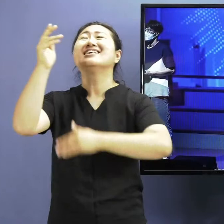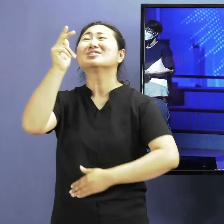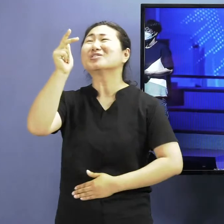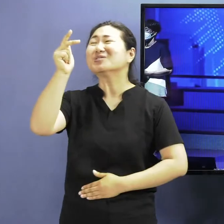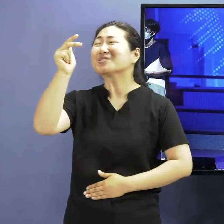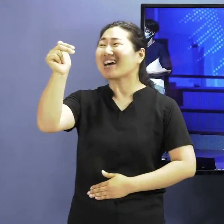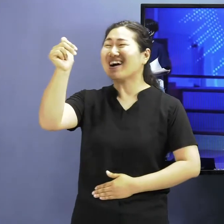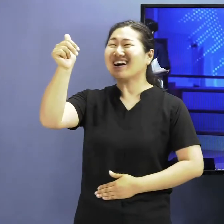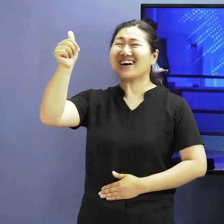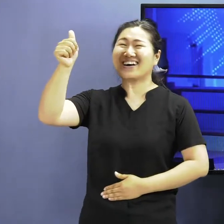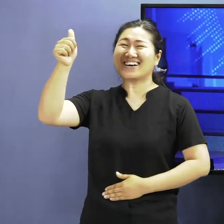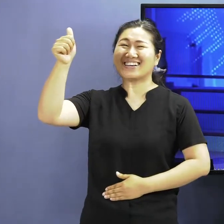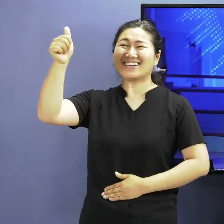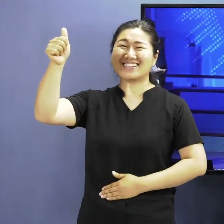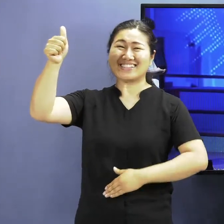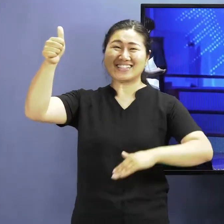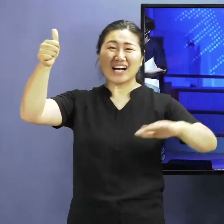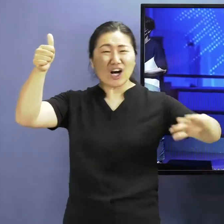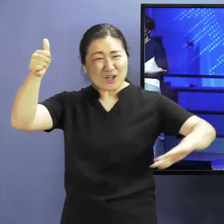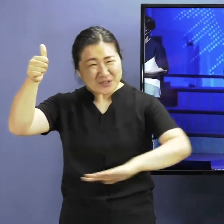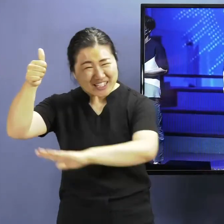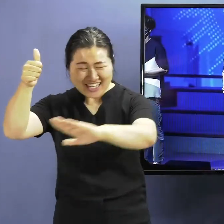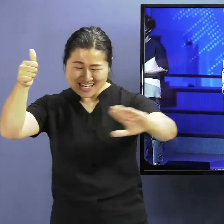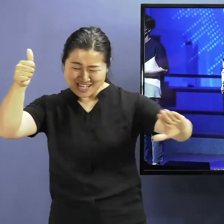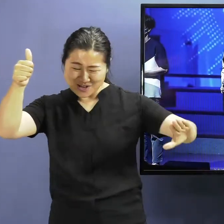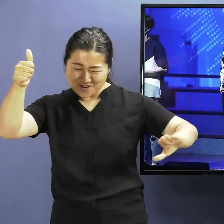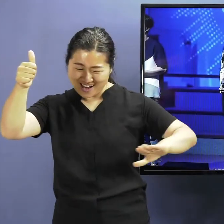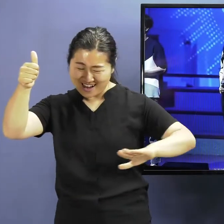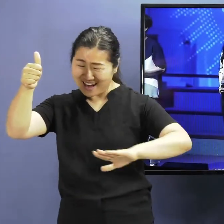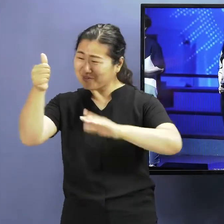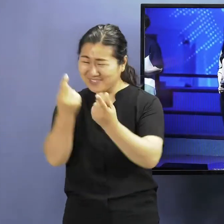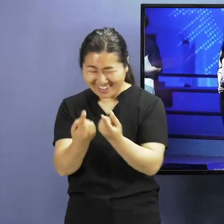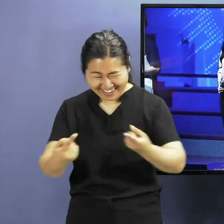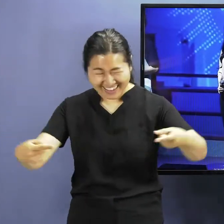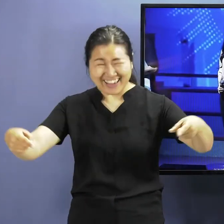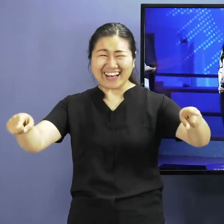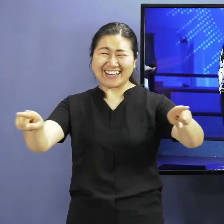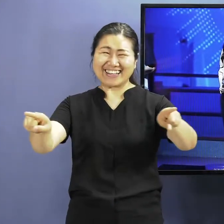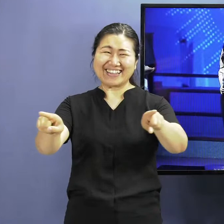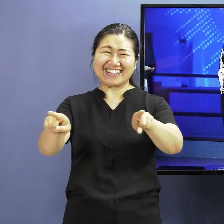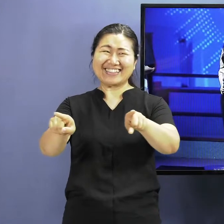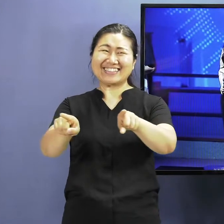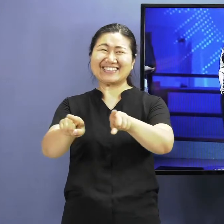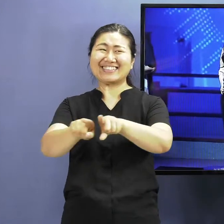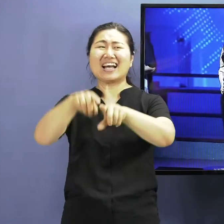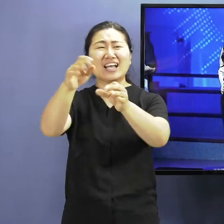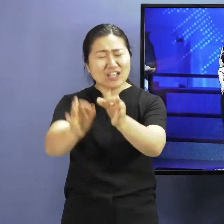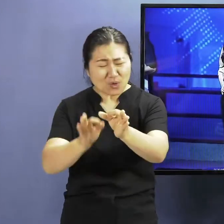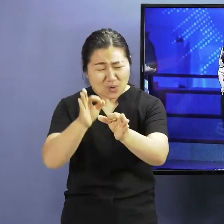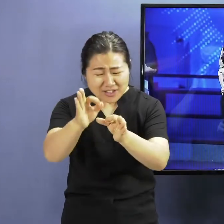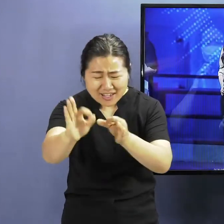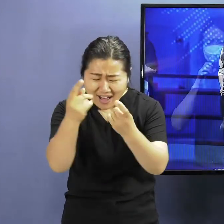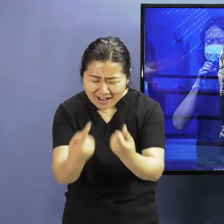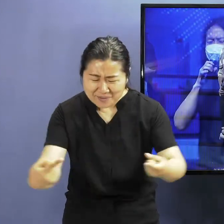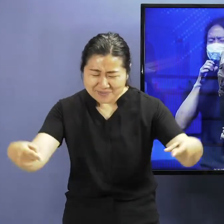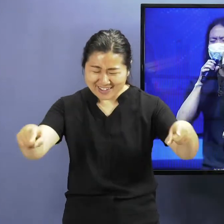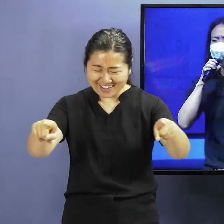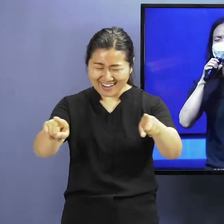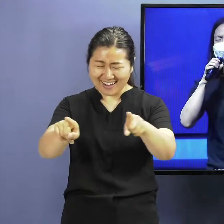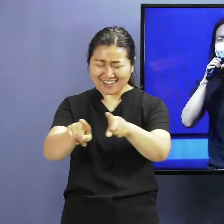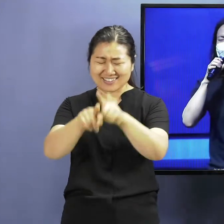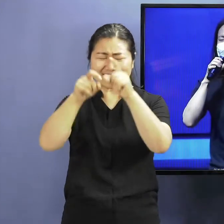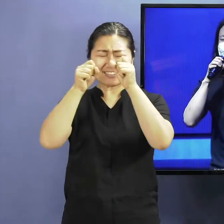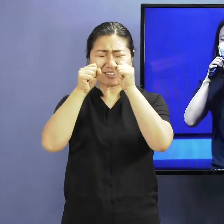예배하자. 주가 우리와 함께 영원히 함께